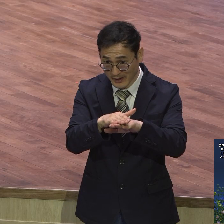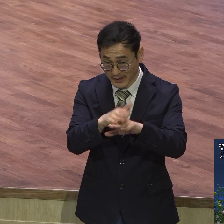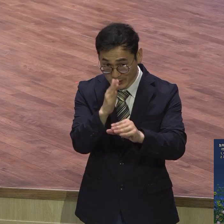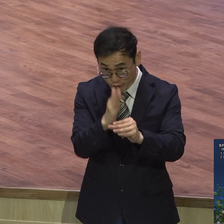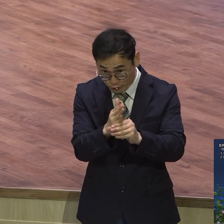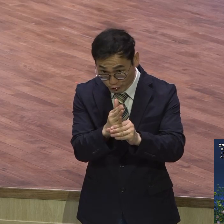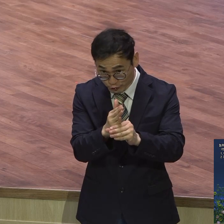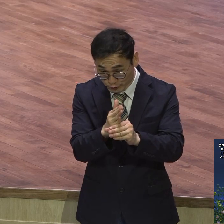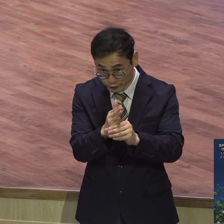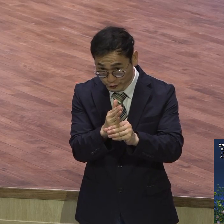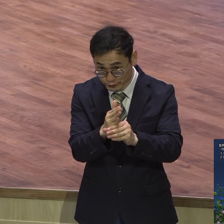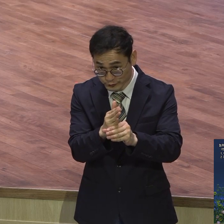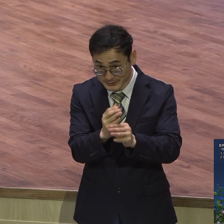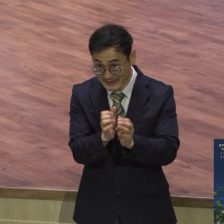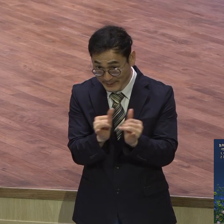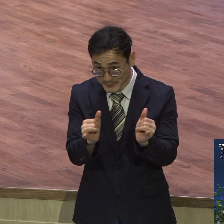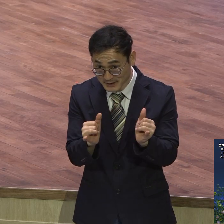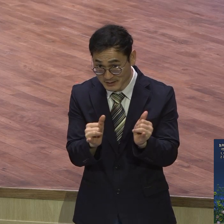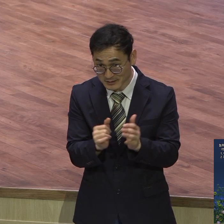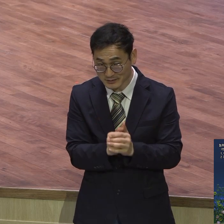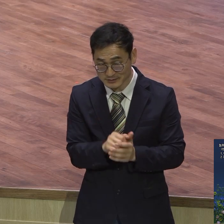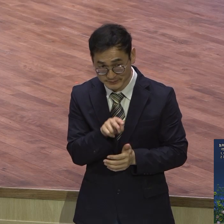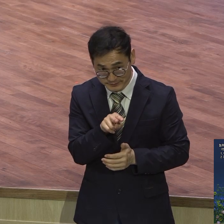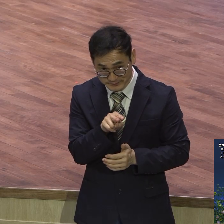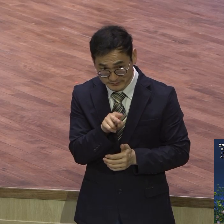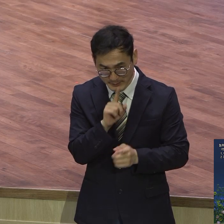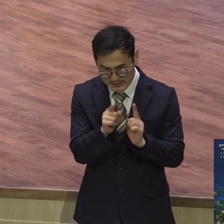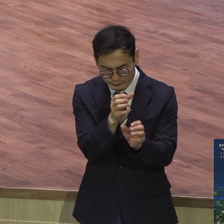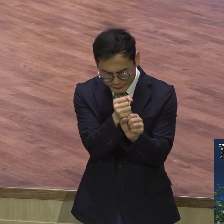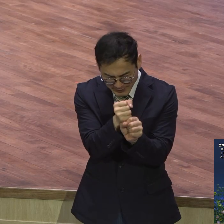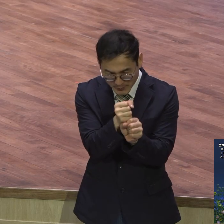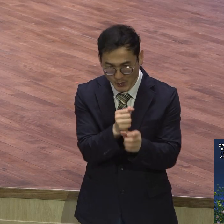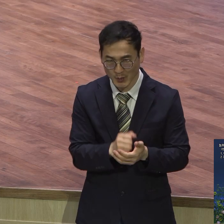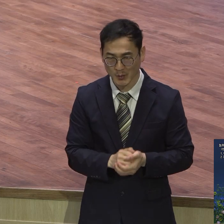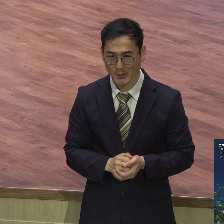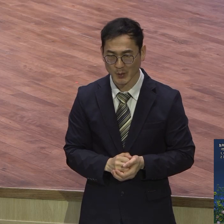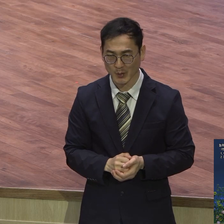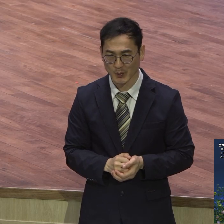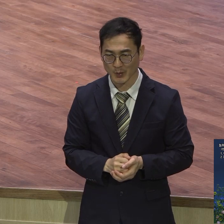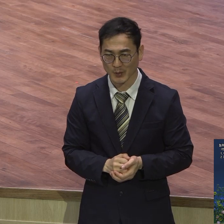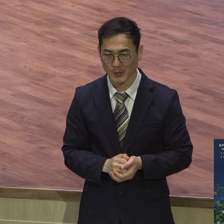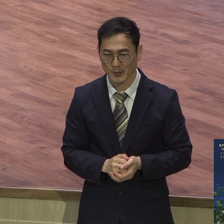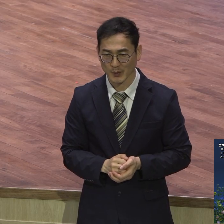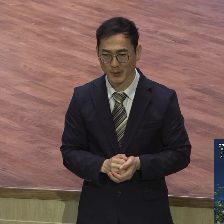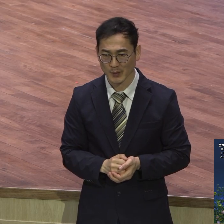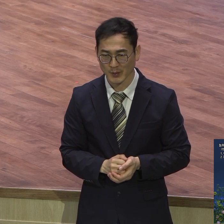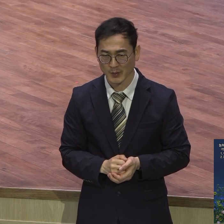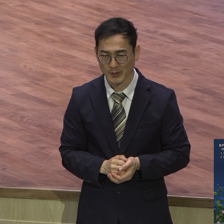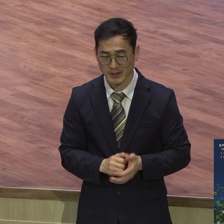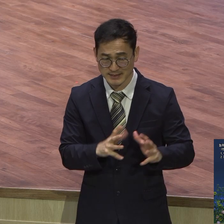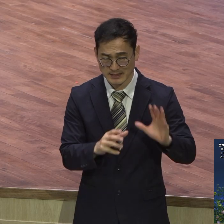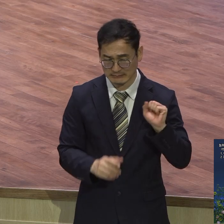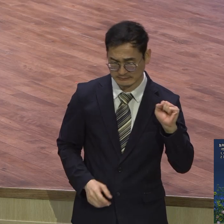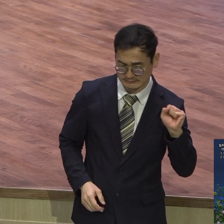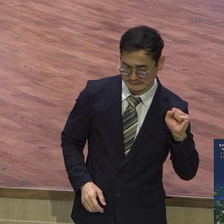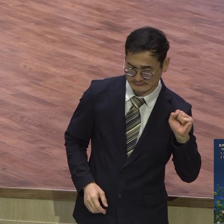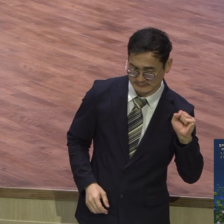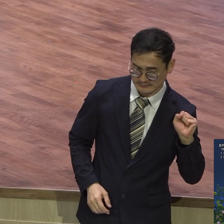바랍니다 예배 될 때마다 조금씩 조금씩 인문주의가 벗어지면서 자꾸 조금 믿음이